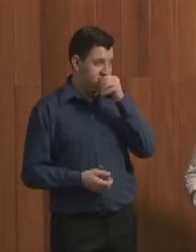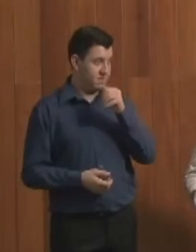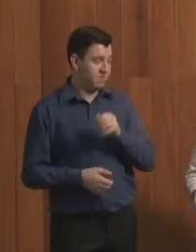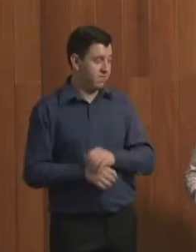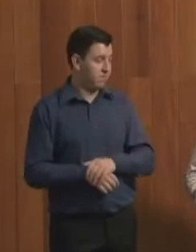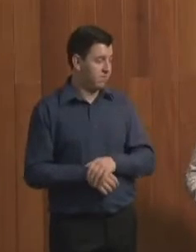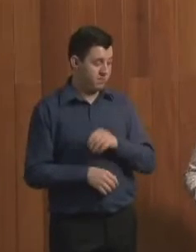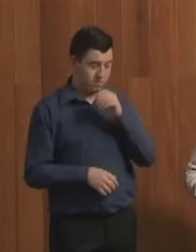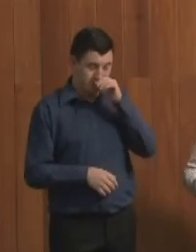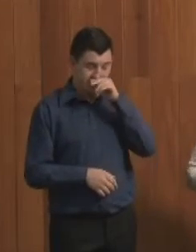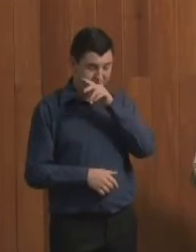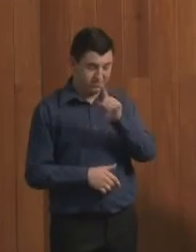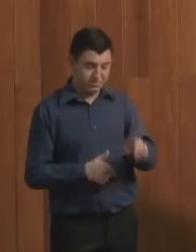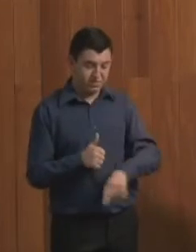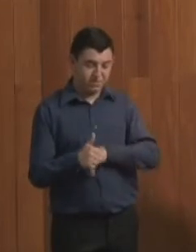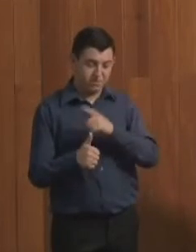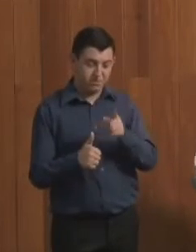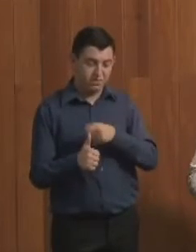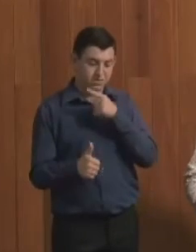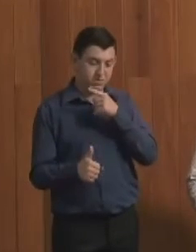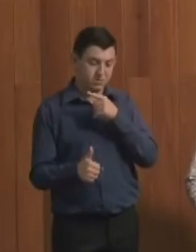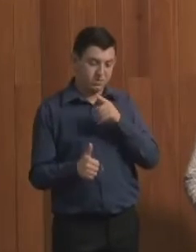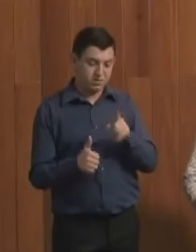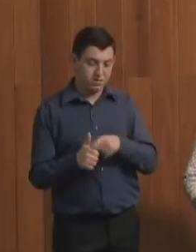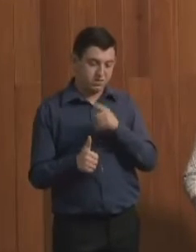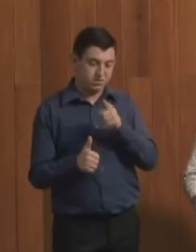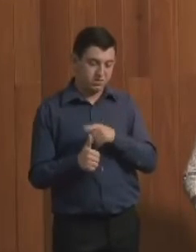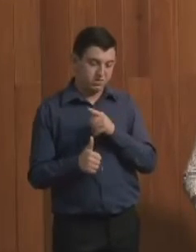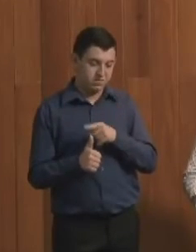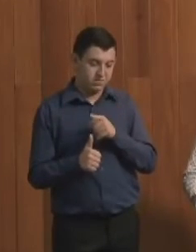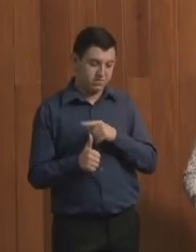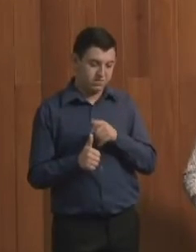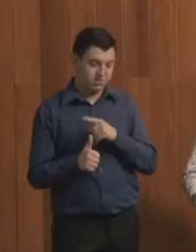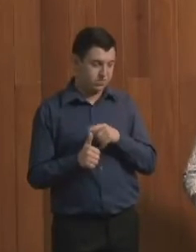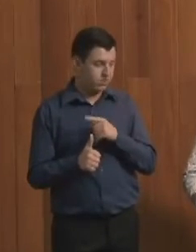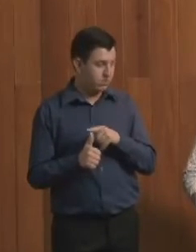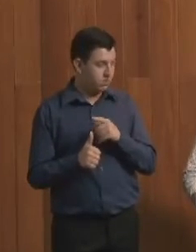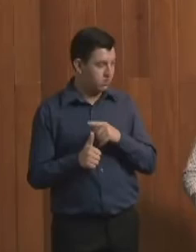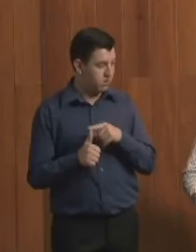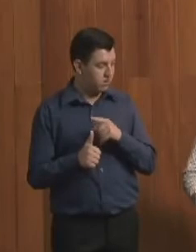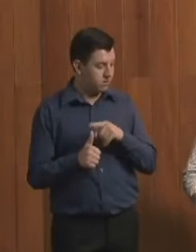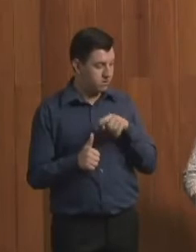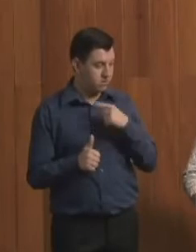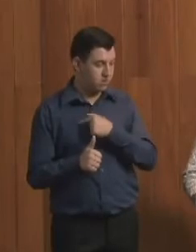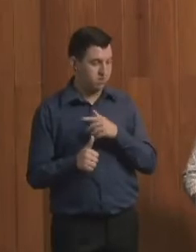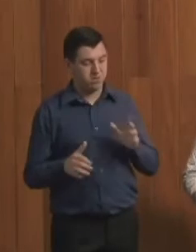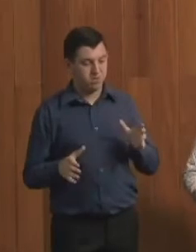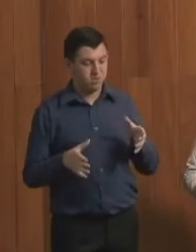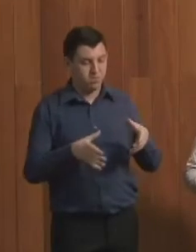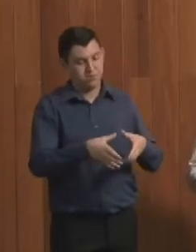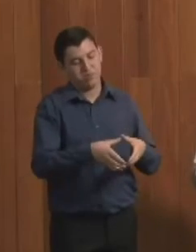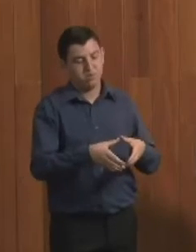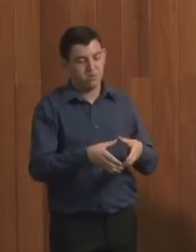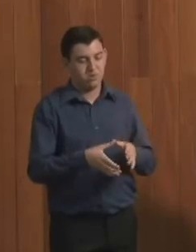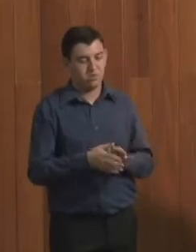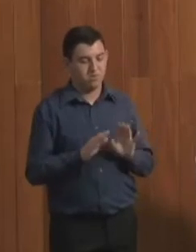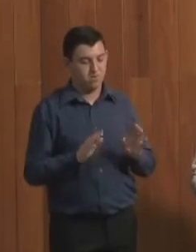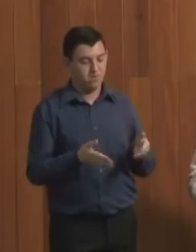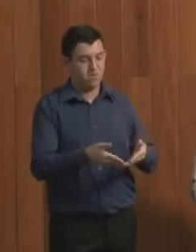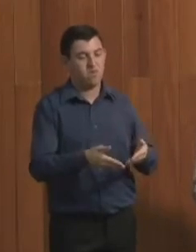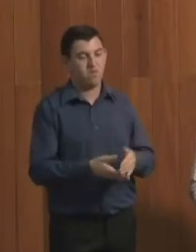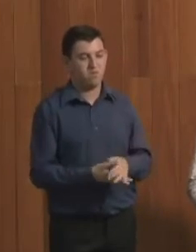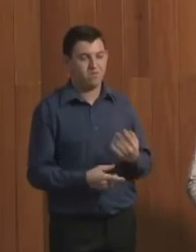Primeira, nós reiterar, porque ainda são necessários e atuais,